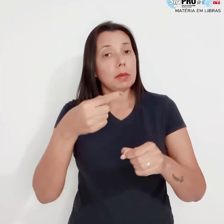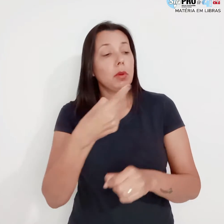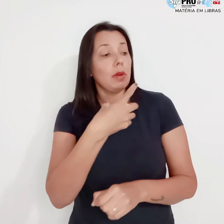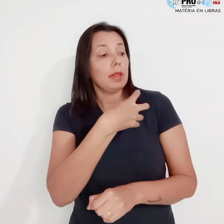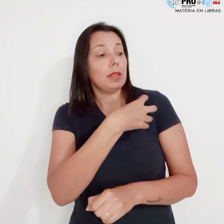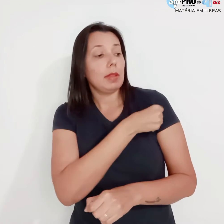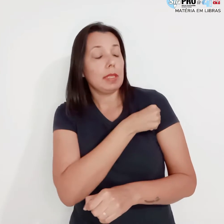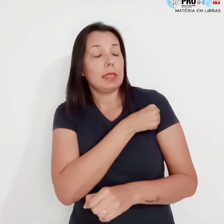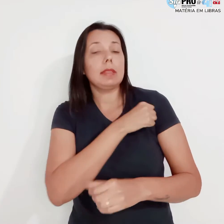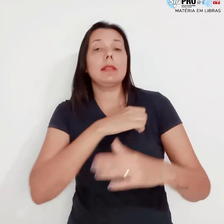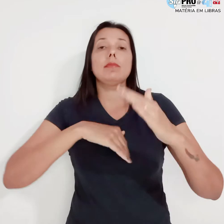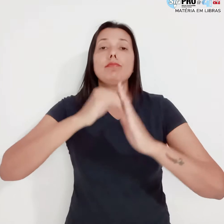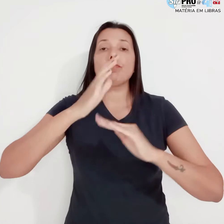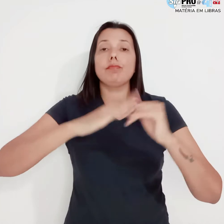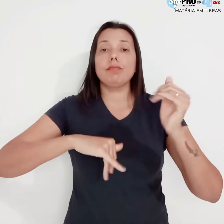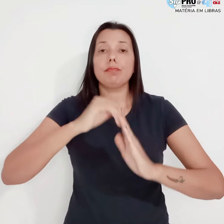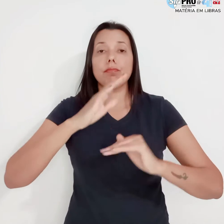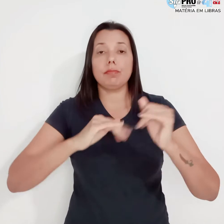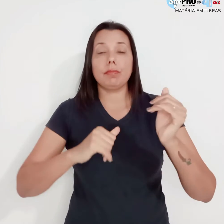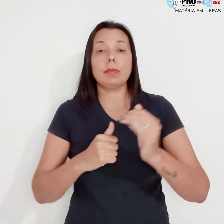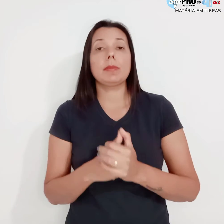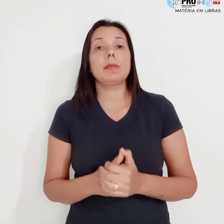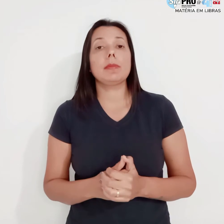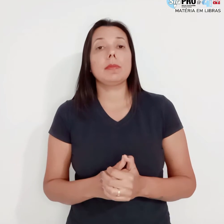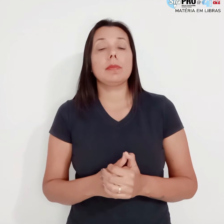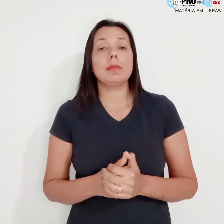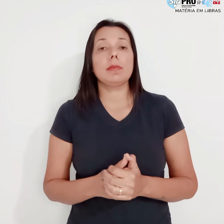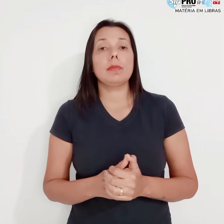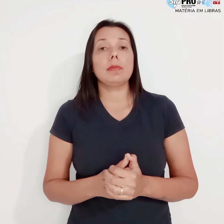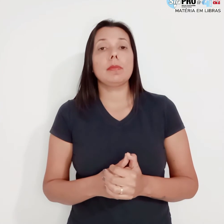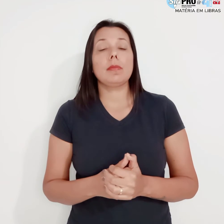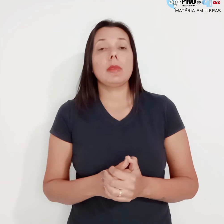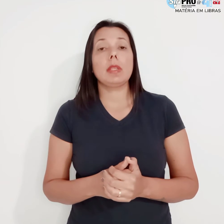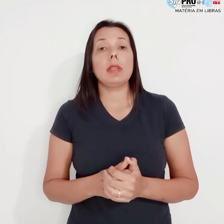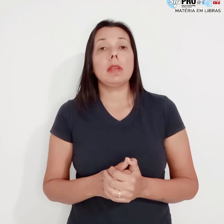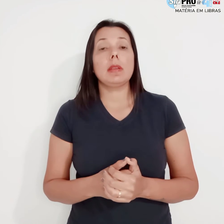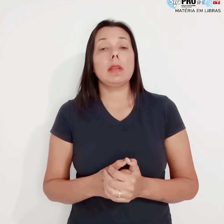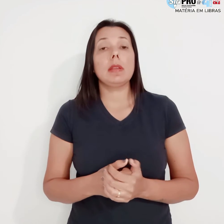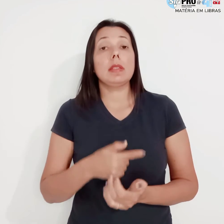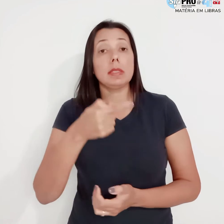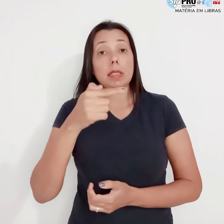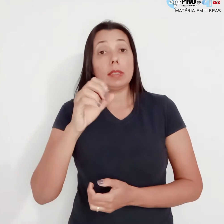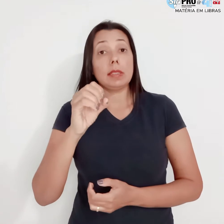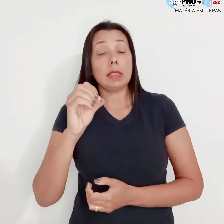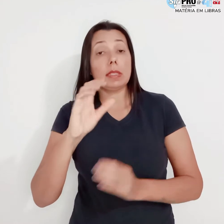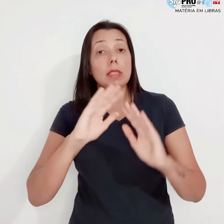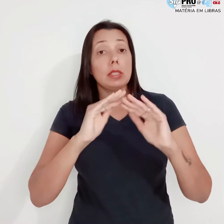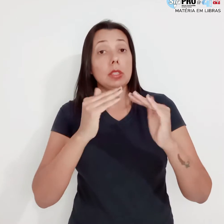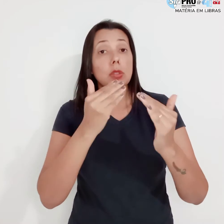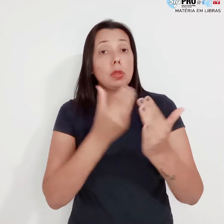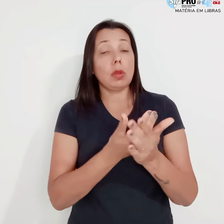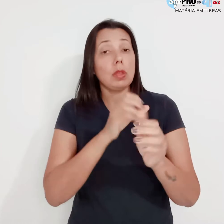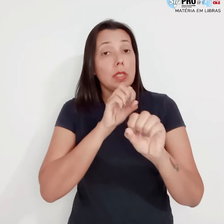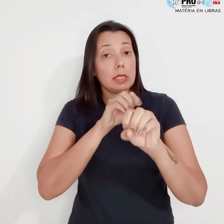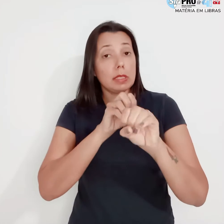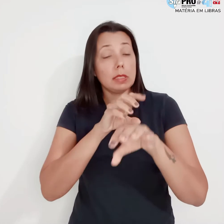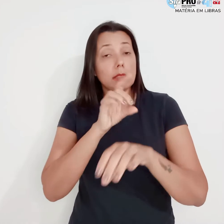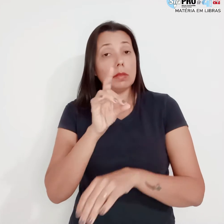vacinação da categoria. As quase 700 escolas da rede pública de ensino do Distrito